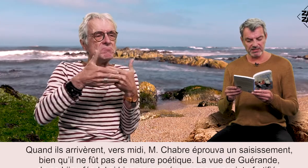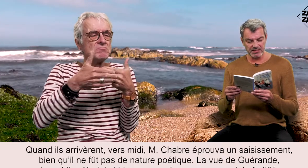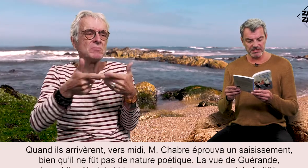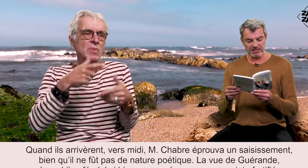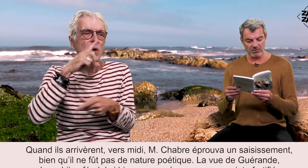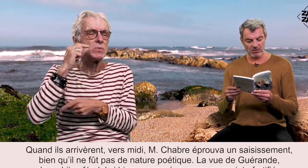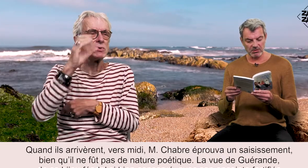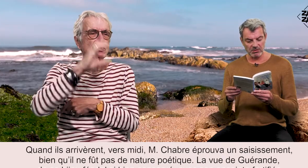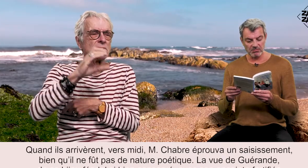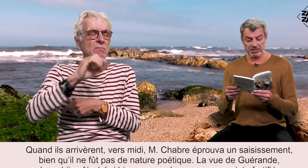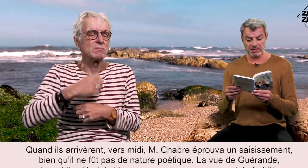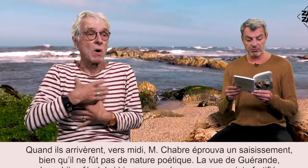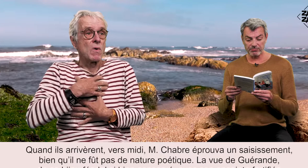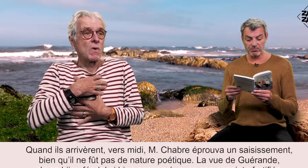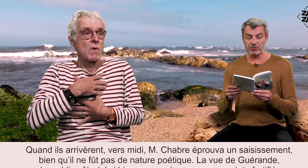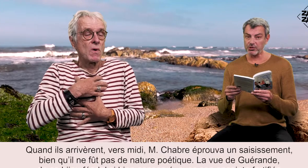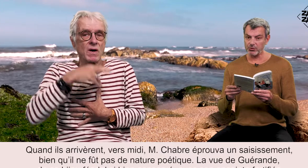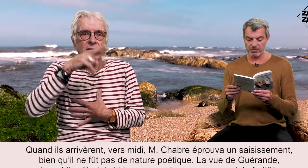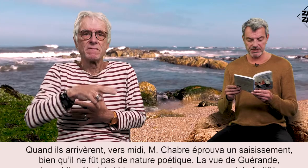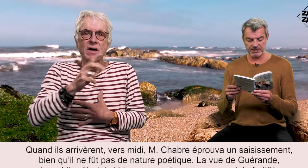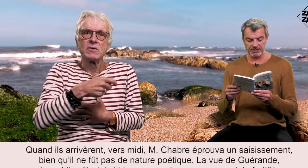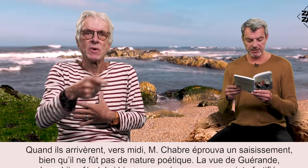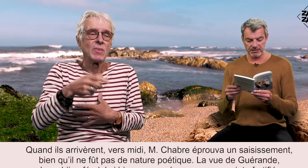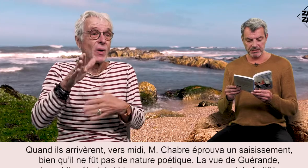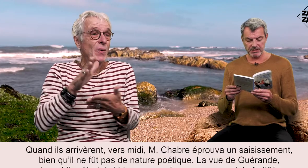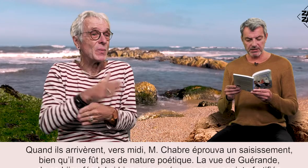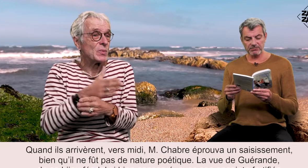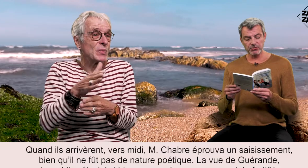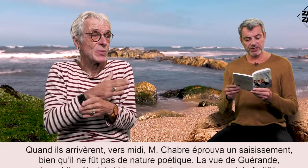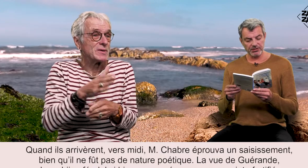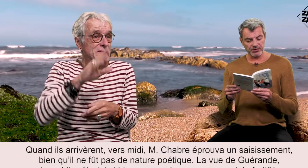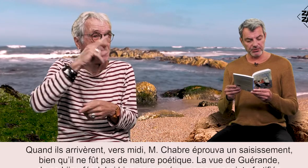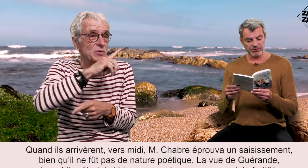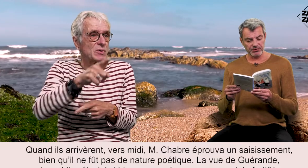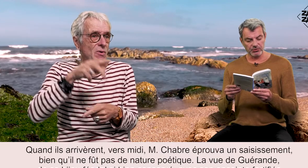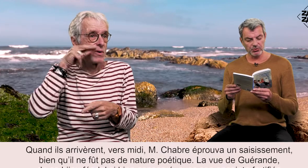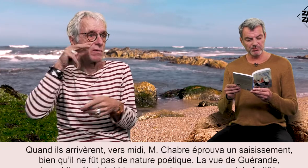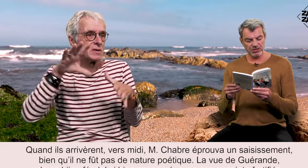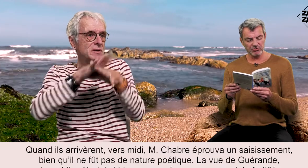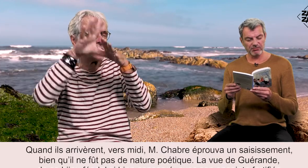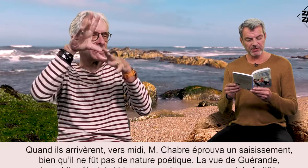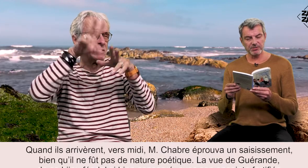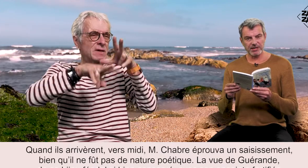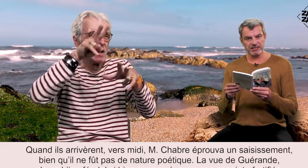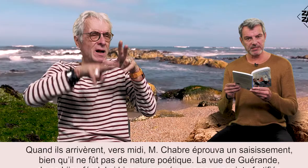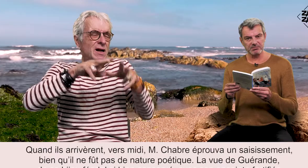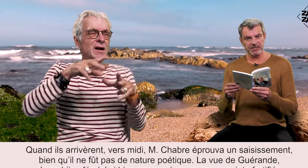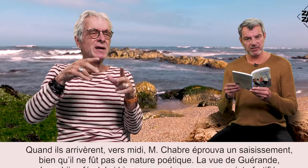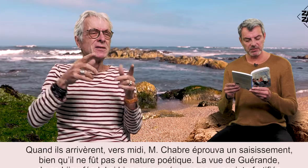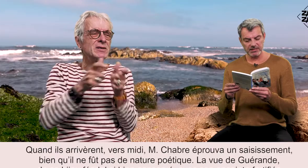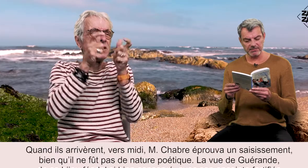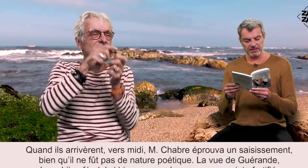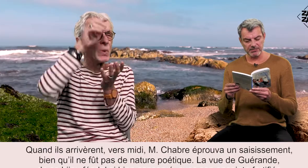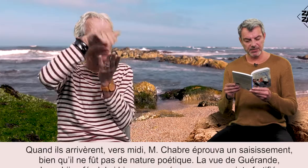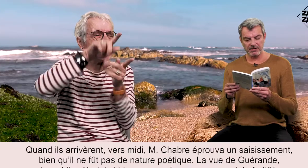éprouva un saisissement, bien qu'il ne fût pas de nature poétique. La vue de Guérande, de ce bijou féodal si